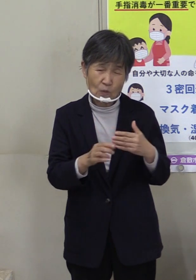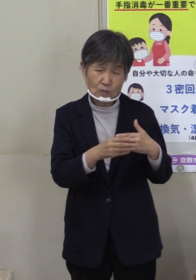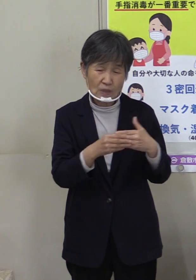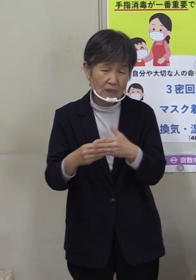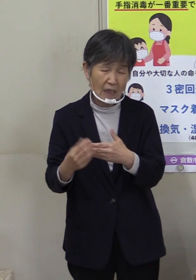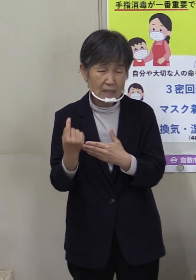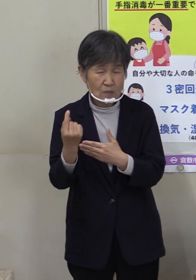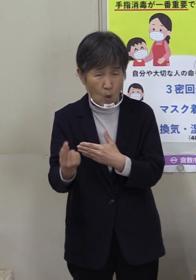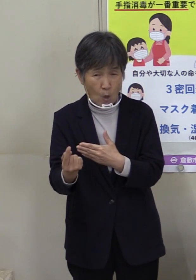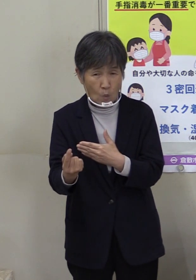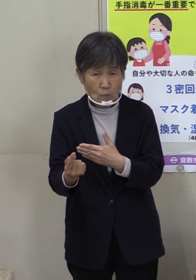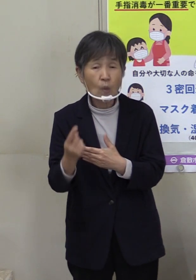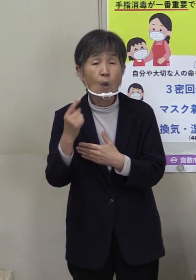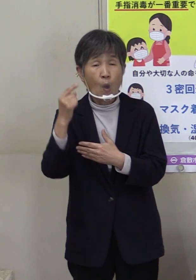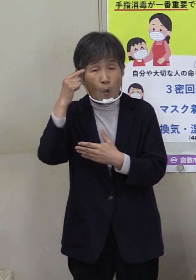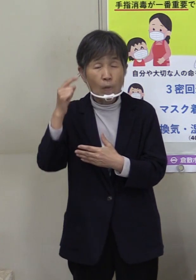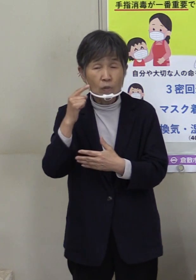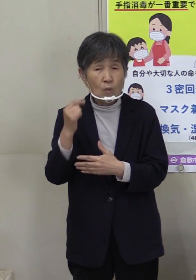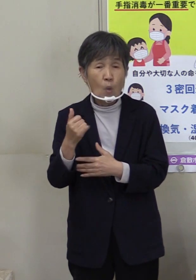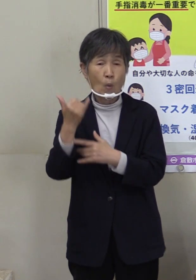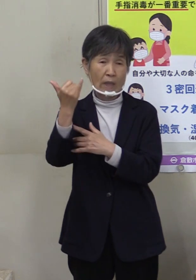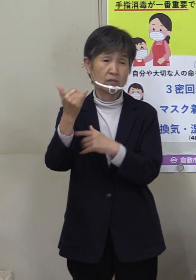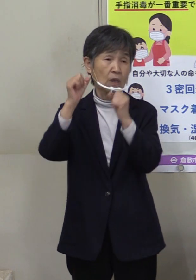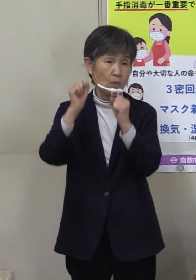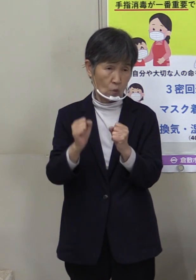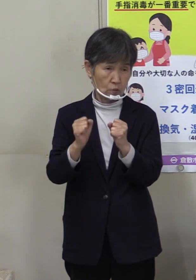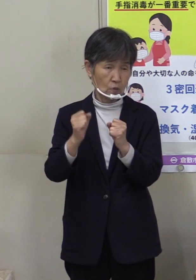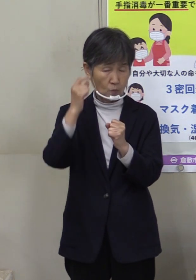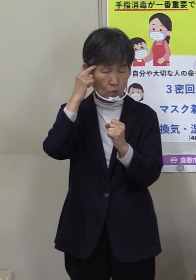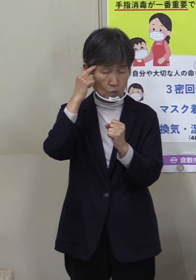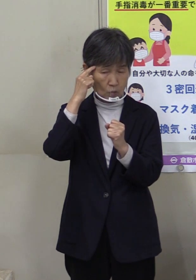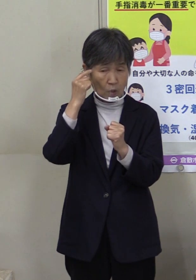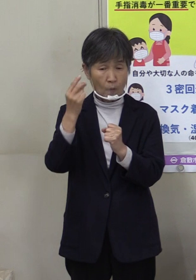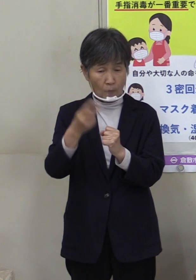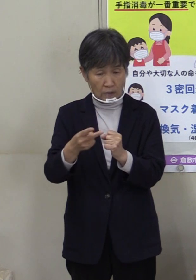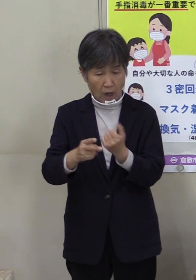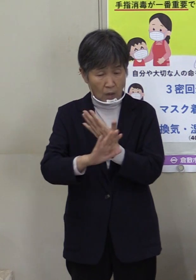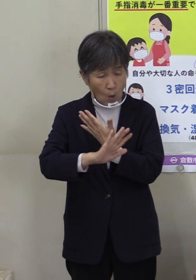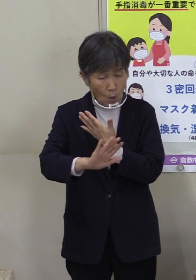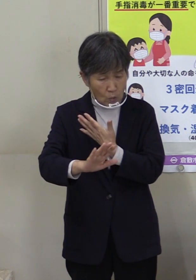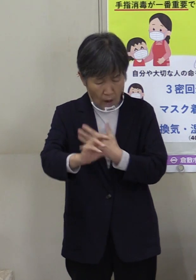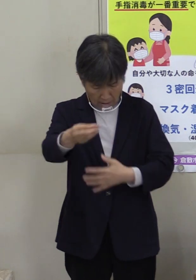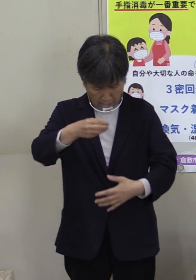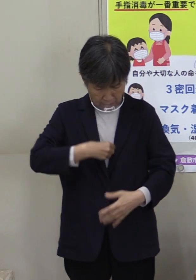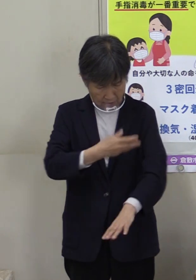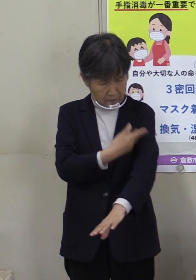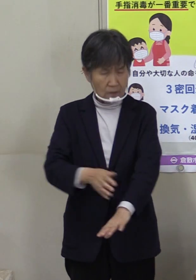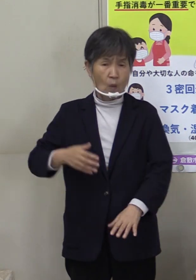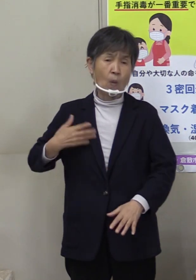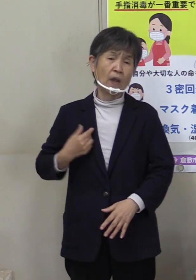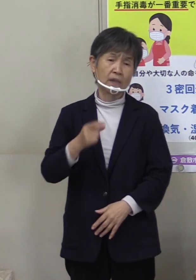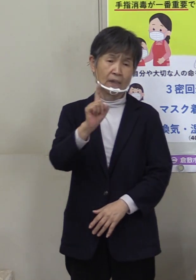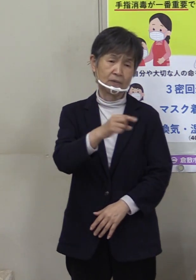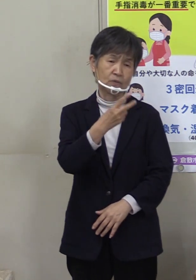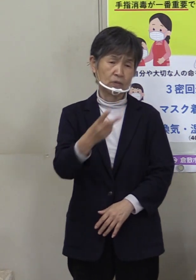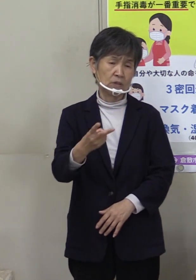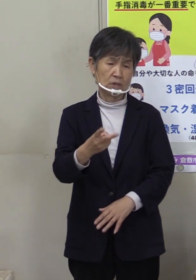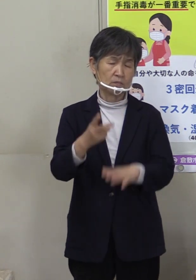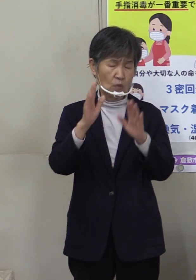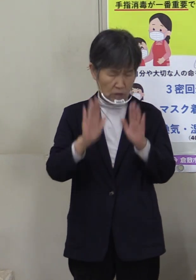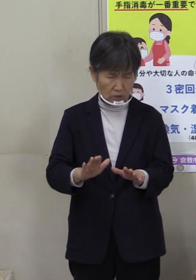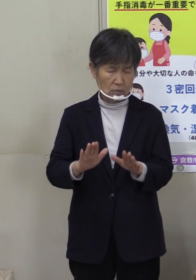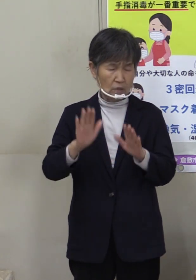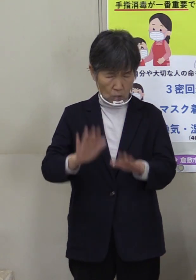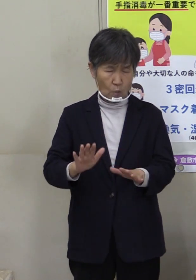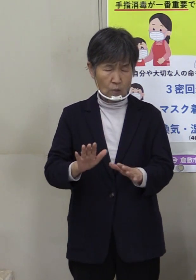と思われる親御さんもいらっしゃる、ただ一方でこういうふうな、感染経路不明が今日も12人いて、でそれに対